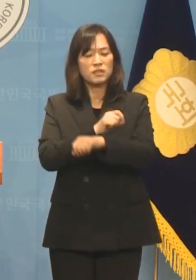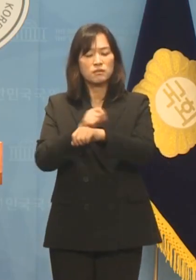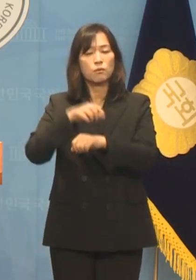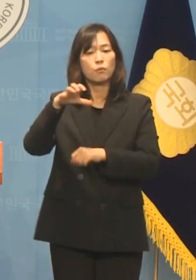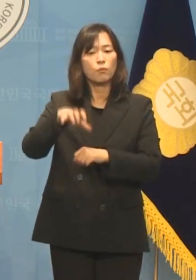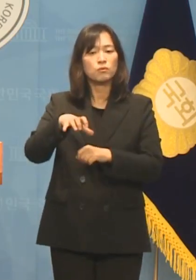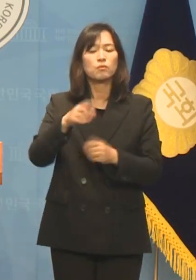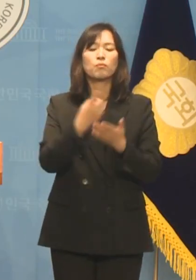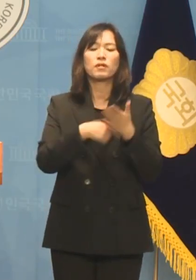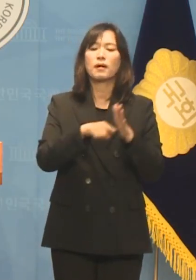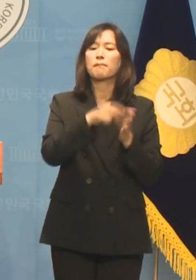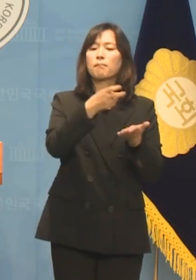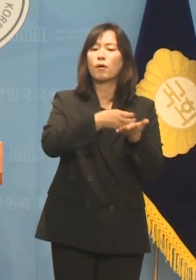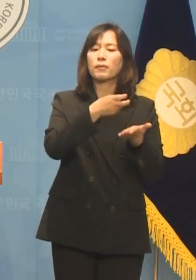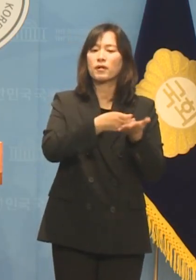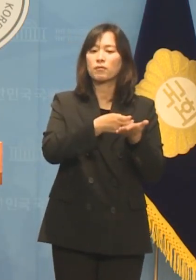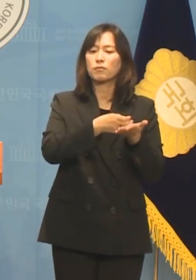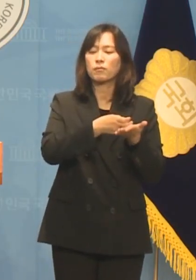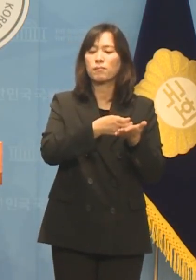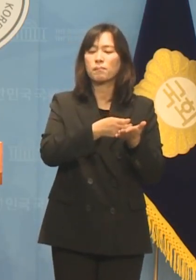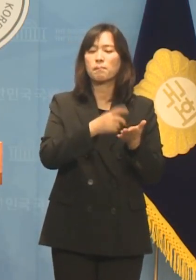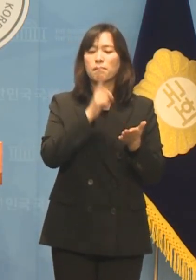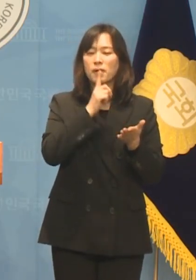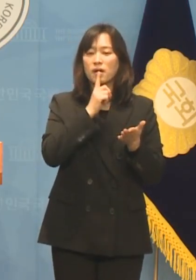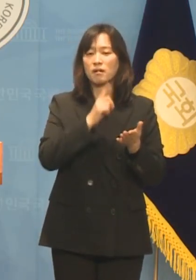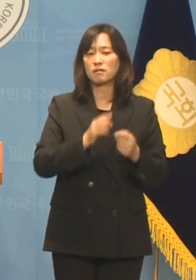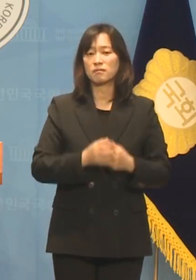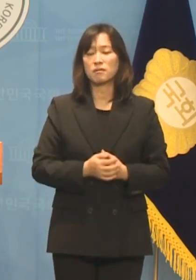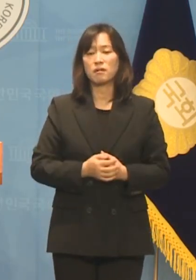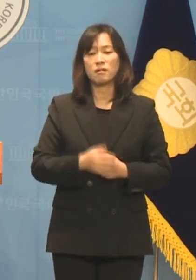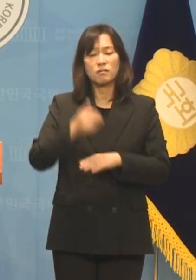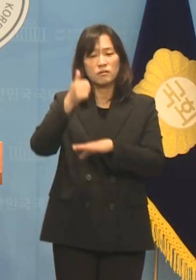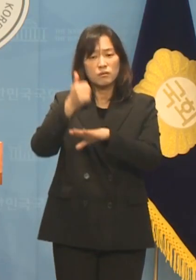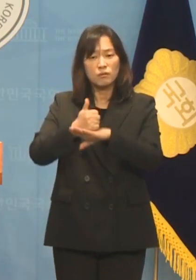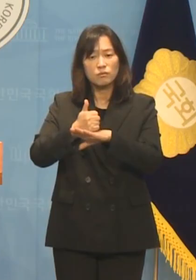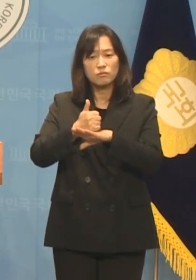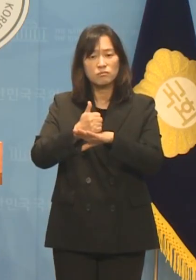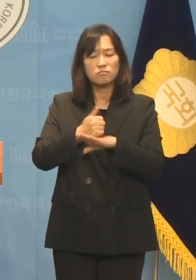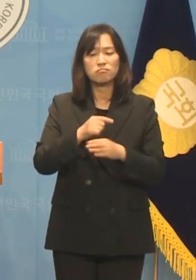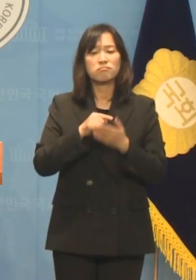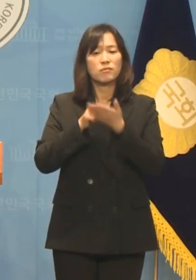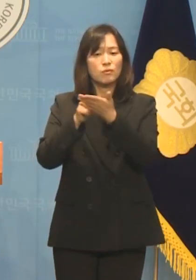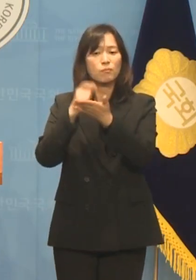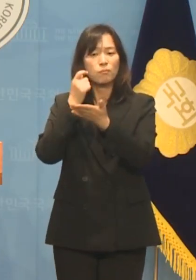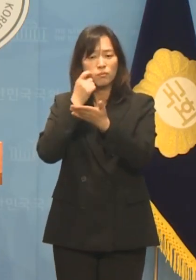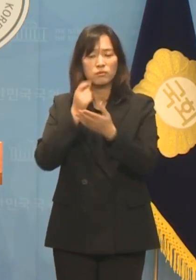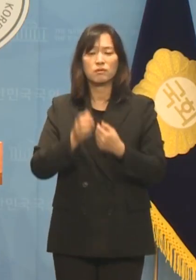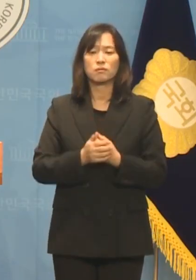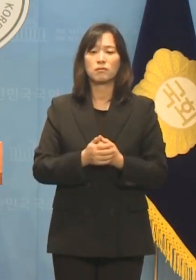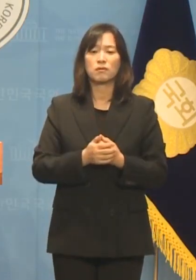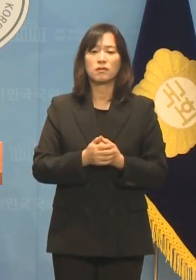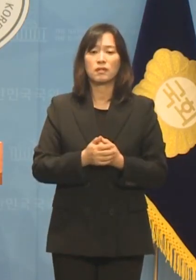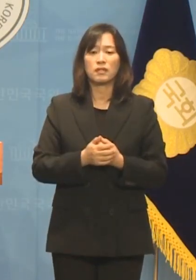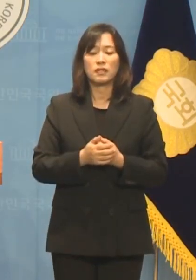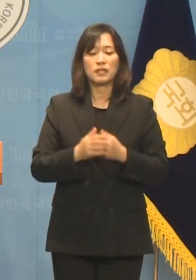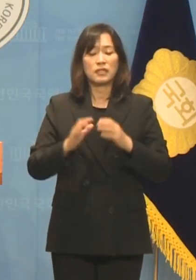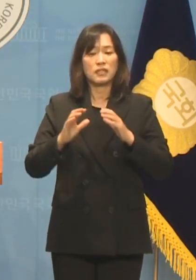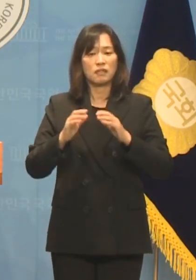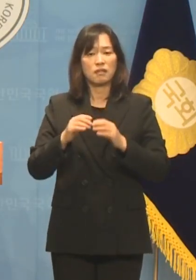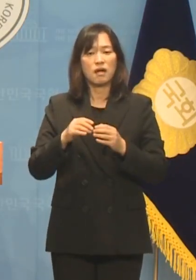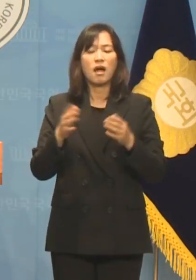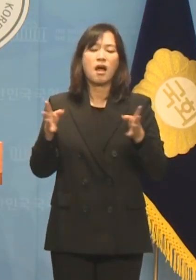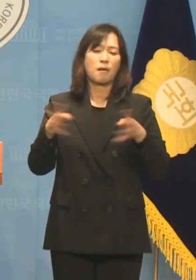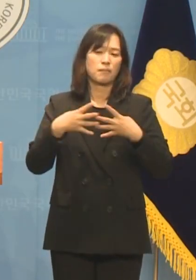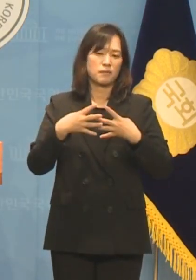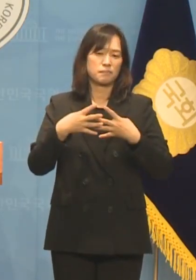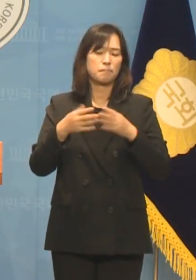지역을 위한 법안이라고 호도한 것입니다. 결국 상정조차 못하고 의사일정 합의에